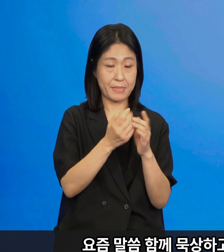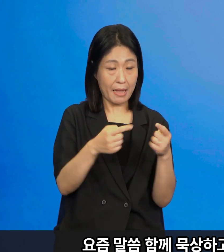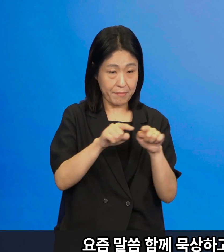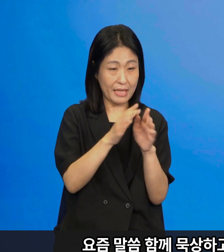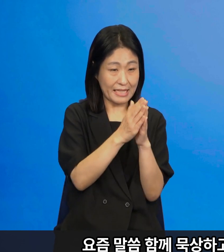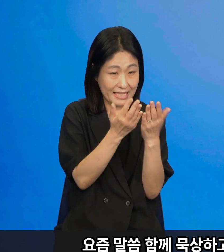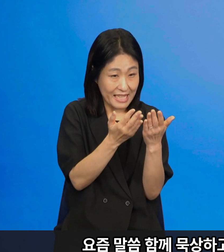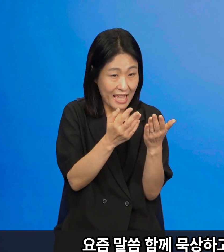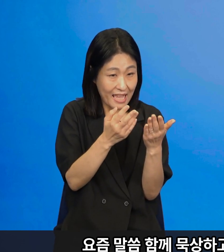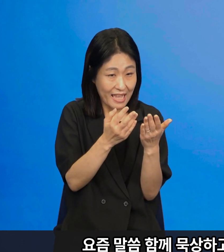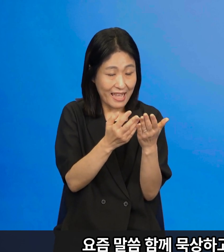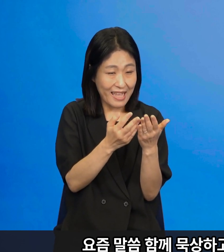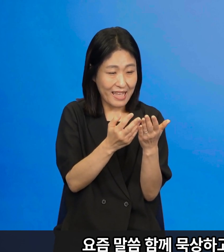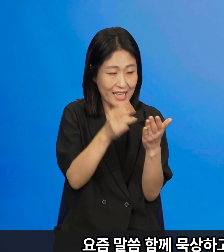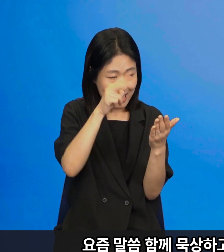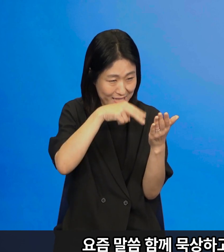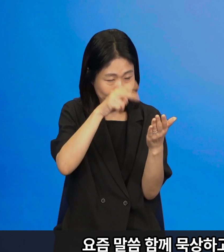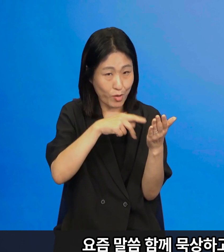이 분위기 뭔가요?